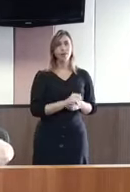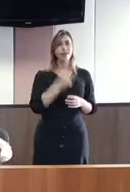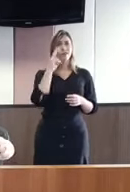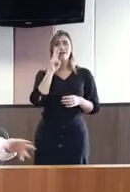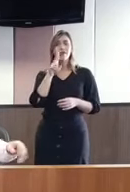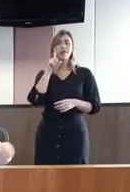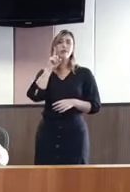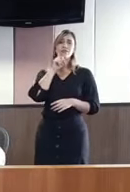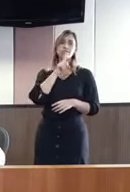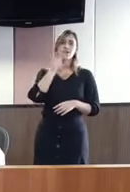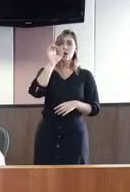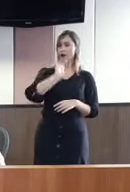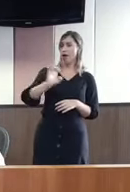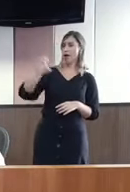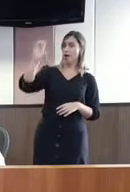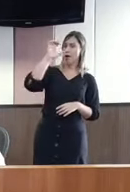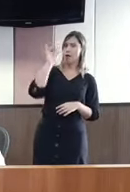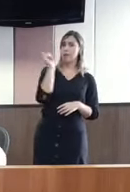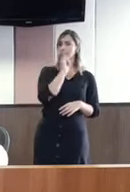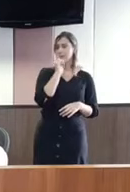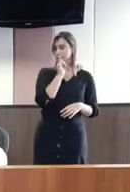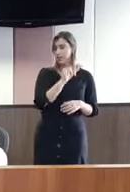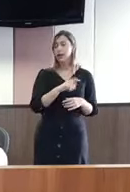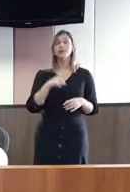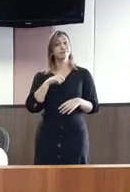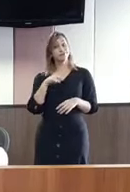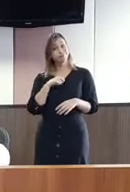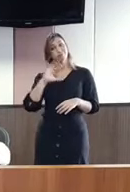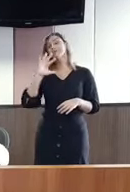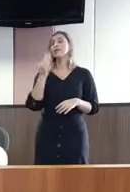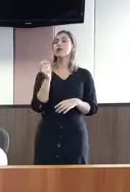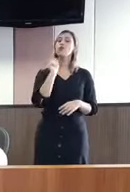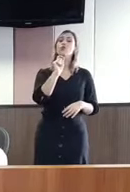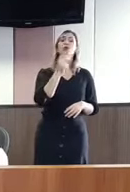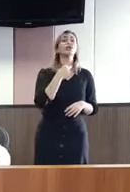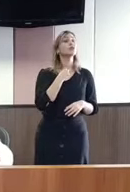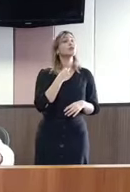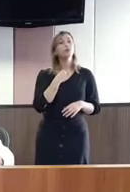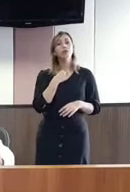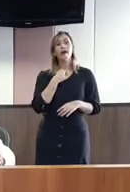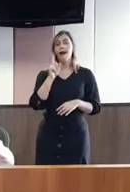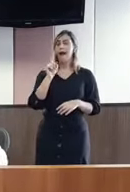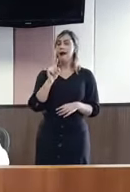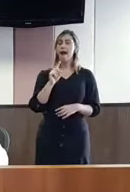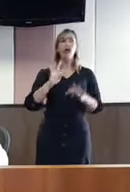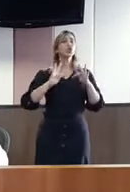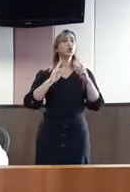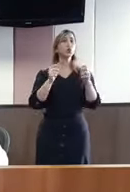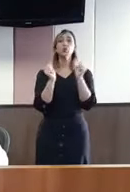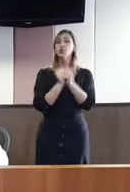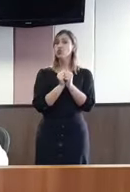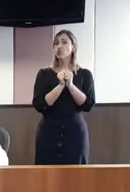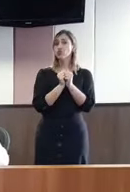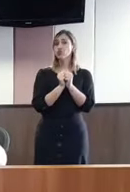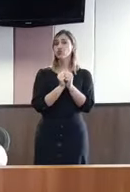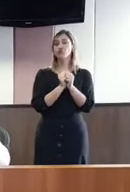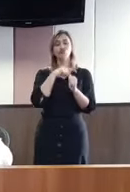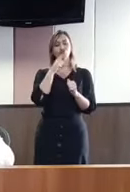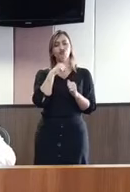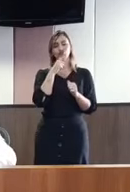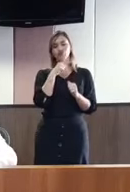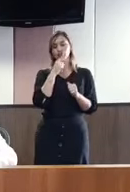Unidos, olha na Europa, olha em todos os países do mundo. Então ela vai acontecer. O que não pode é acontecer tudo ao mesmo tempo. Se